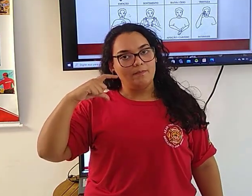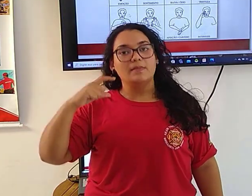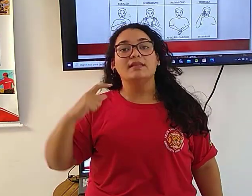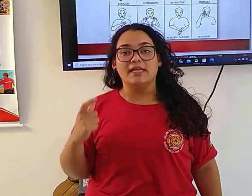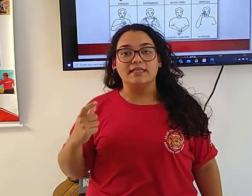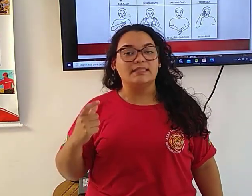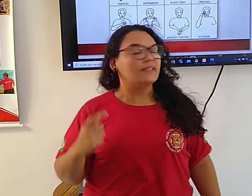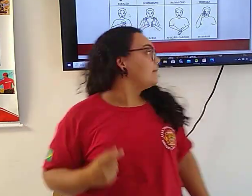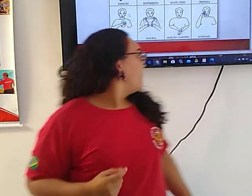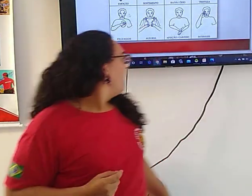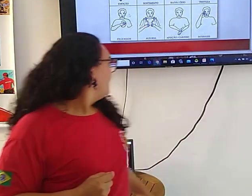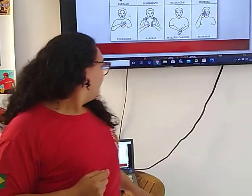Interesse.